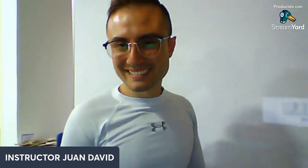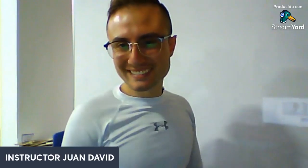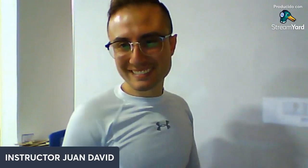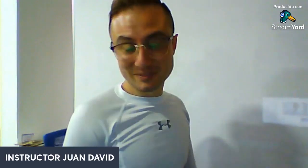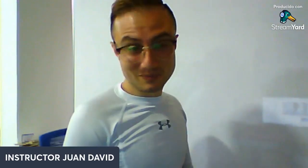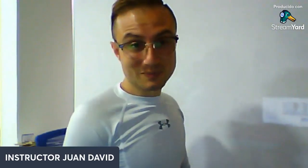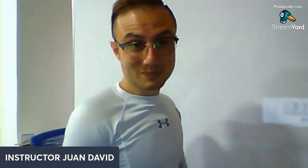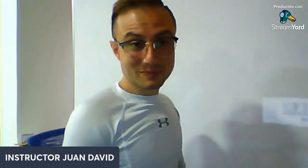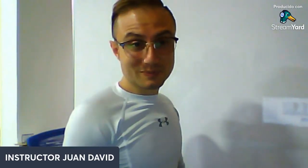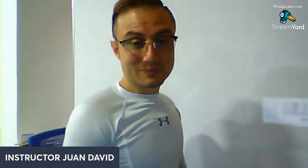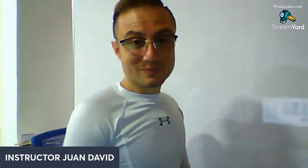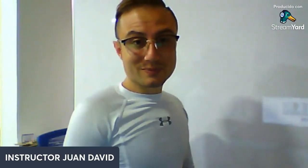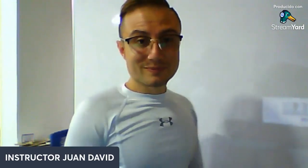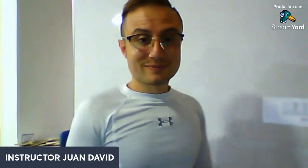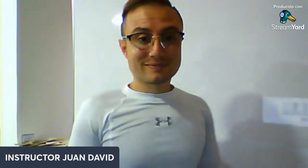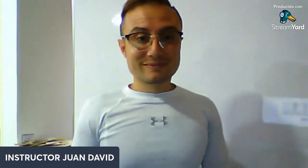ir poquito a poquito